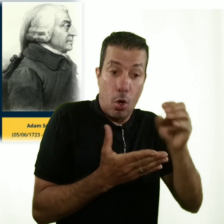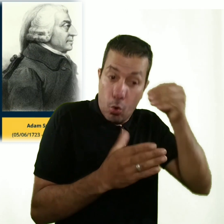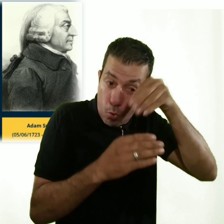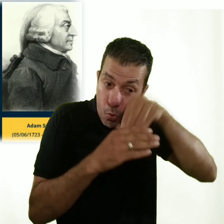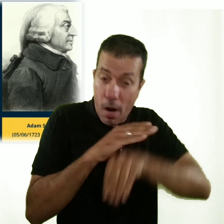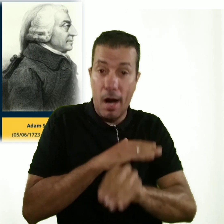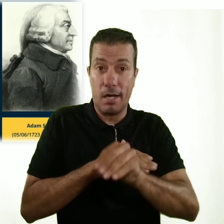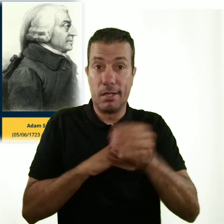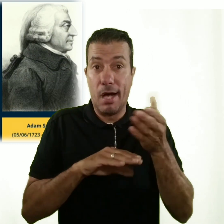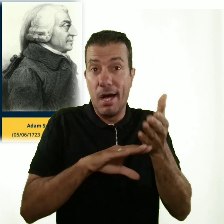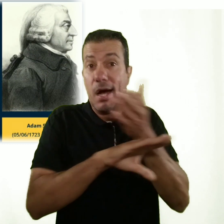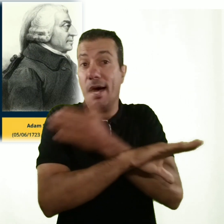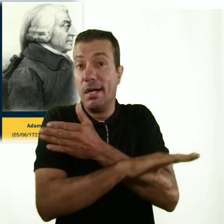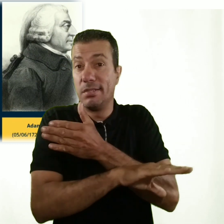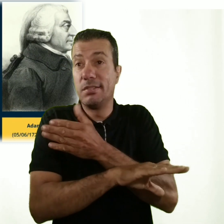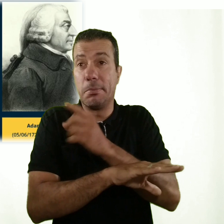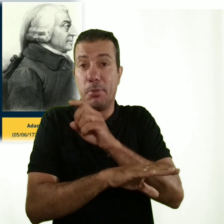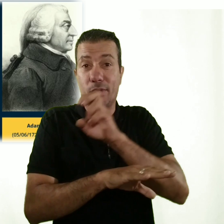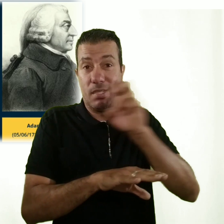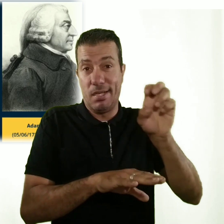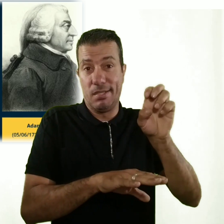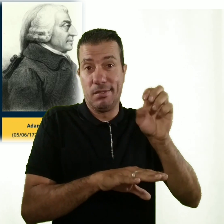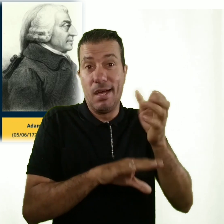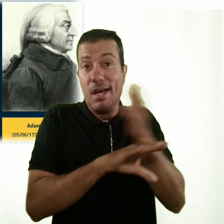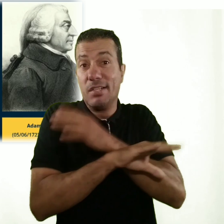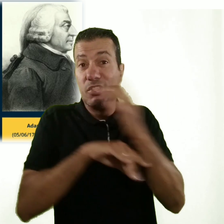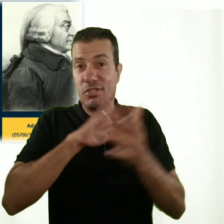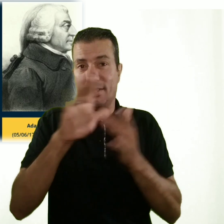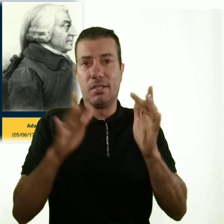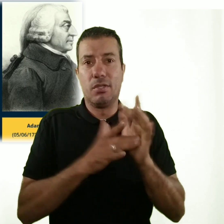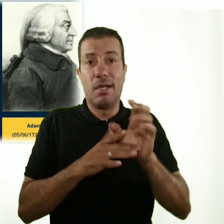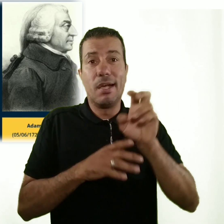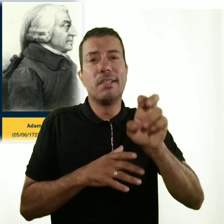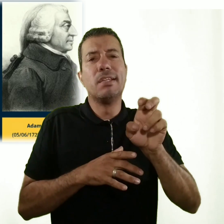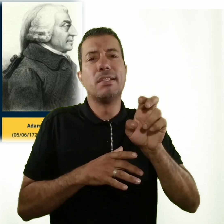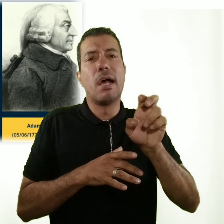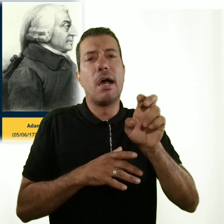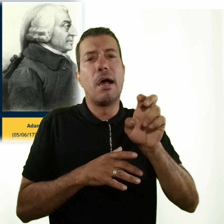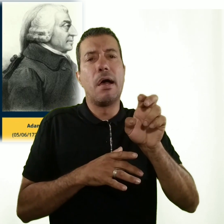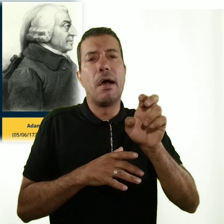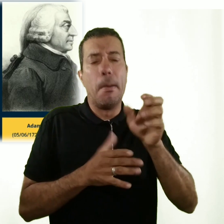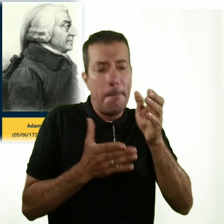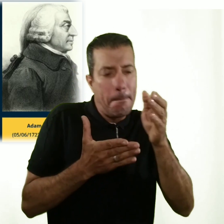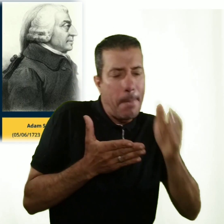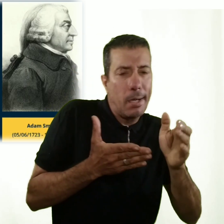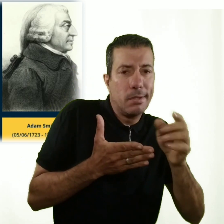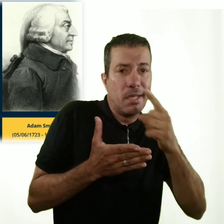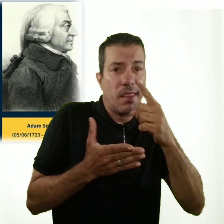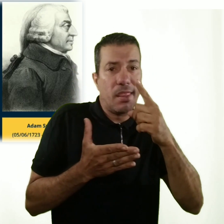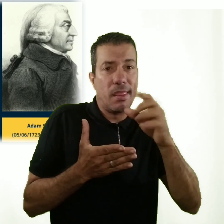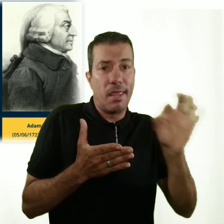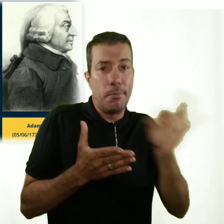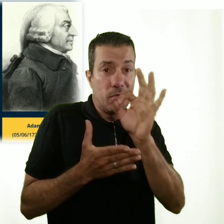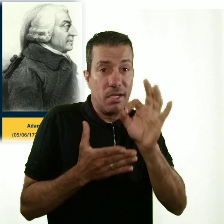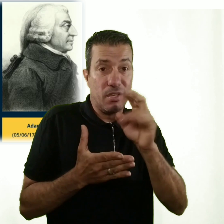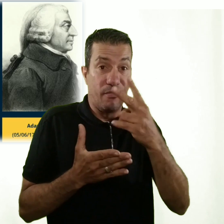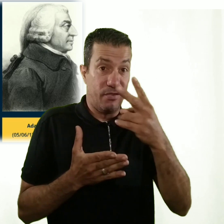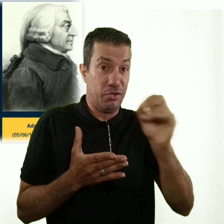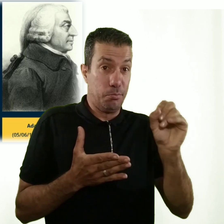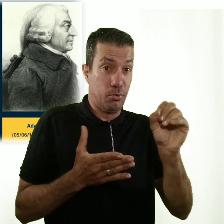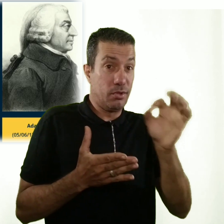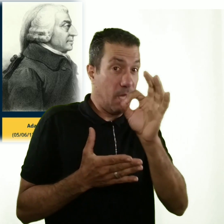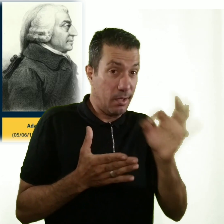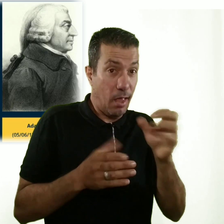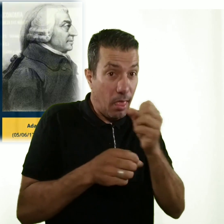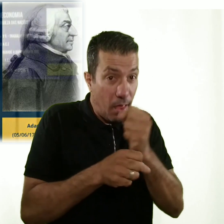a.C. Ora, quanto é 5ª parte de 100%? 20%. Então, o